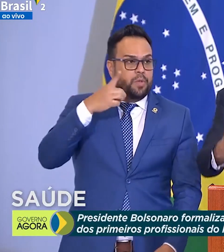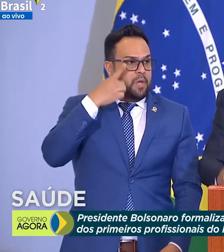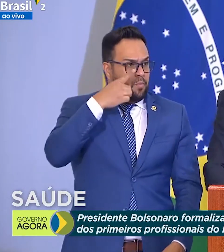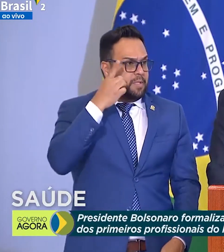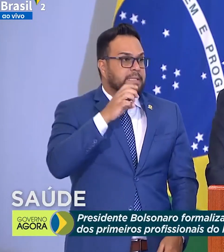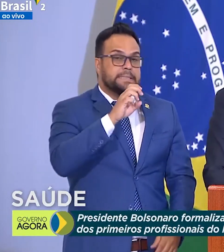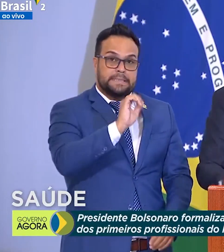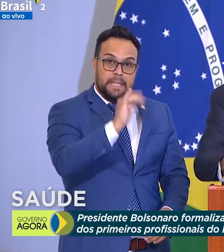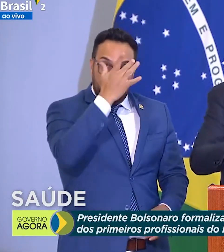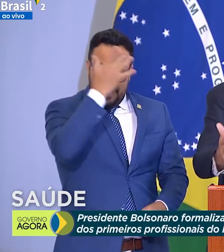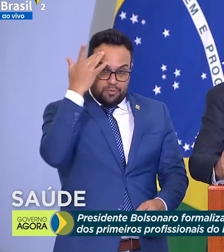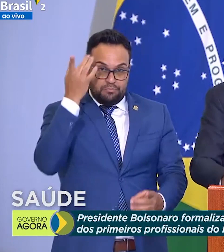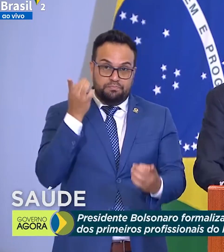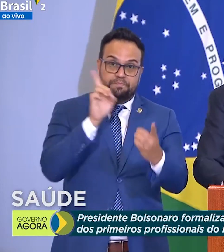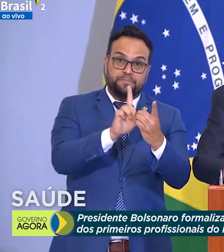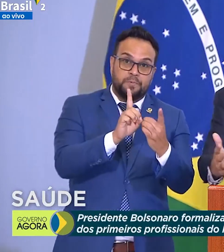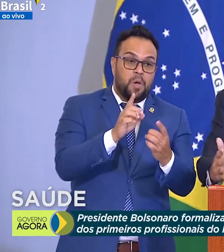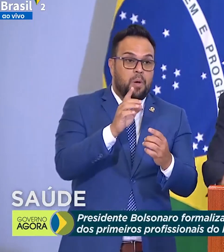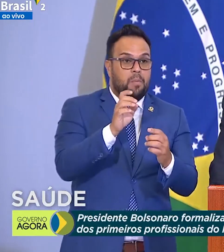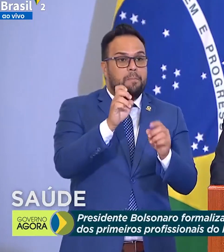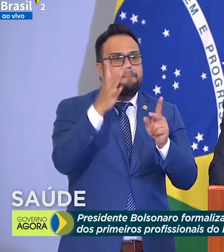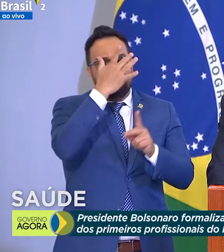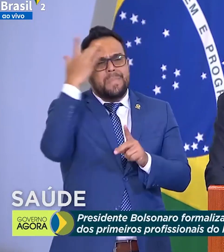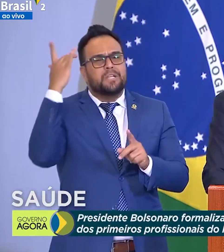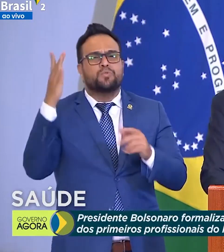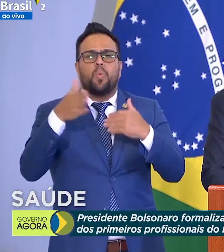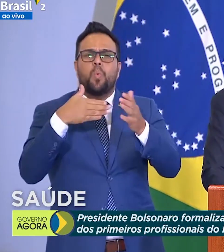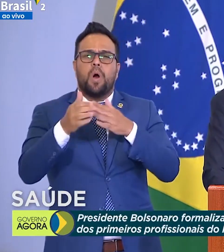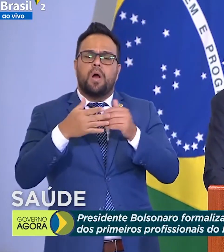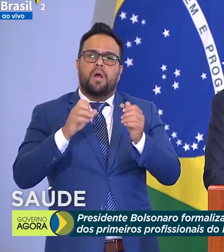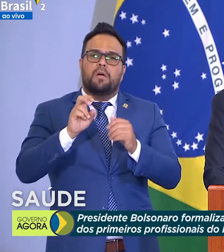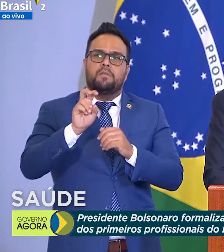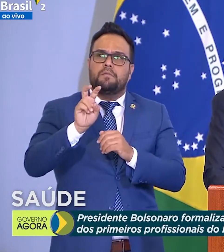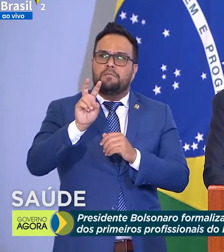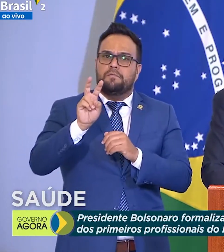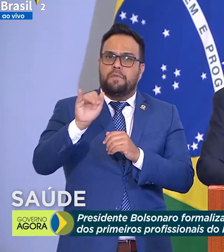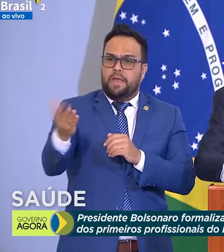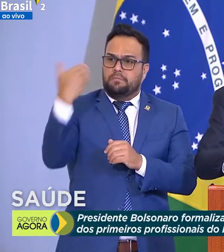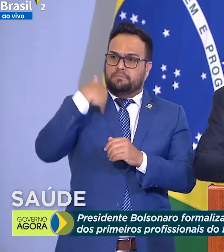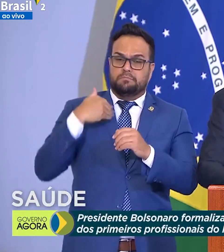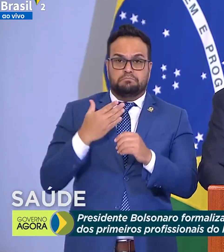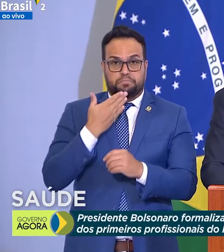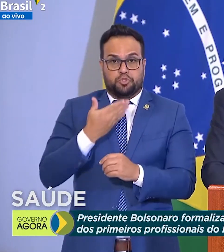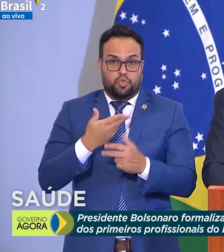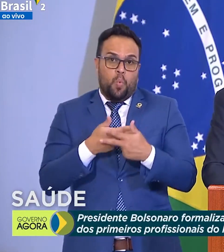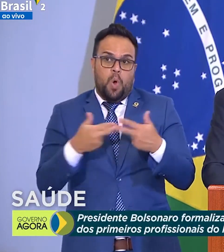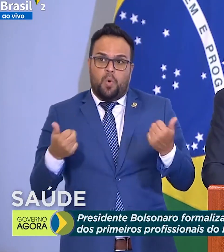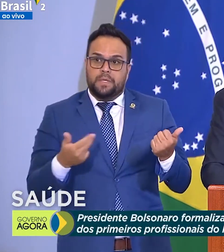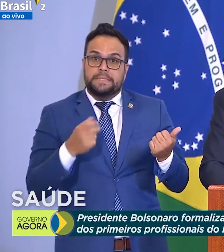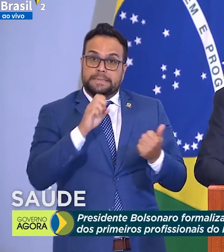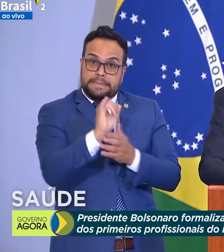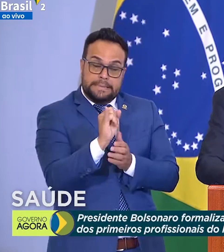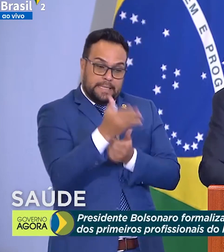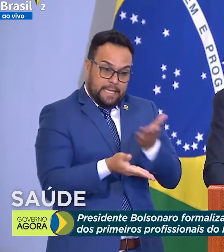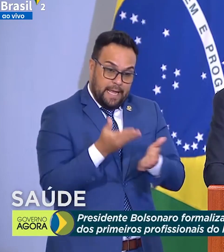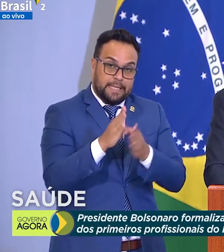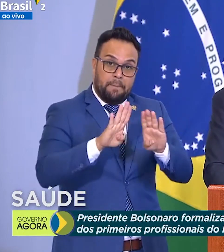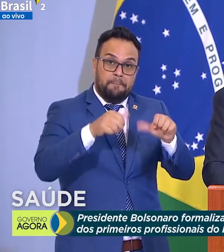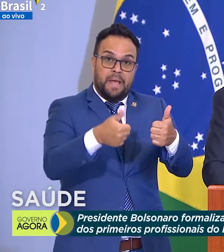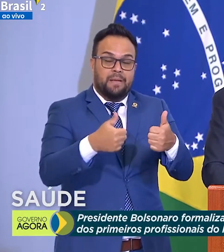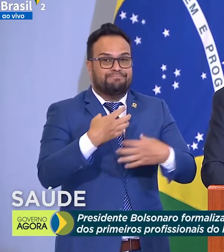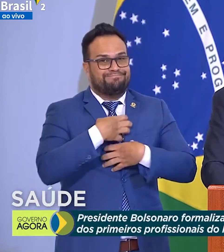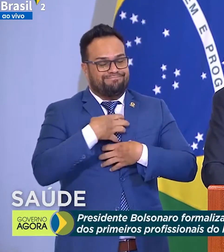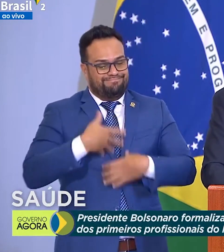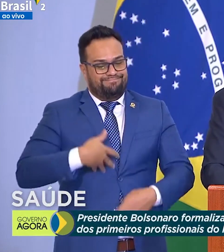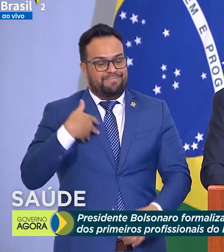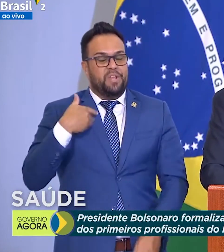ao atender um eleitor que vai buscar alguma coisa no gabinete da gente, já fica feliz em ser bem tratado.